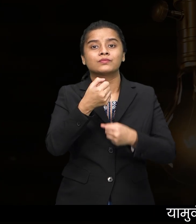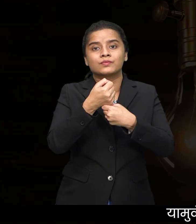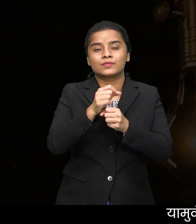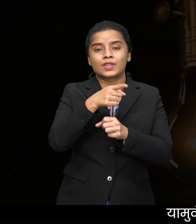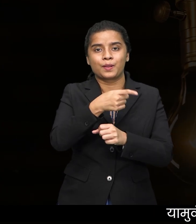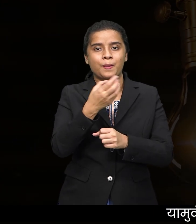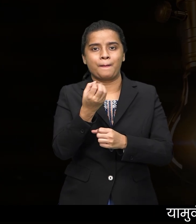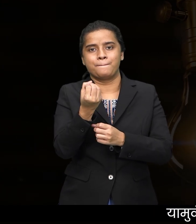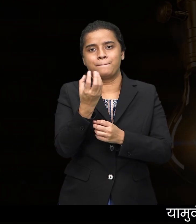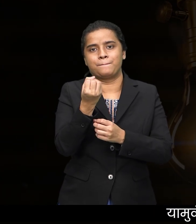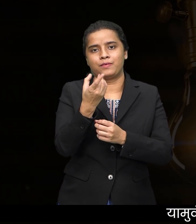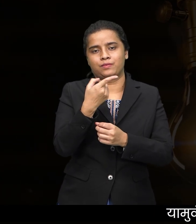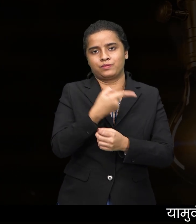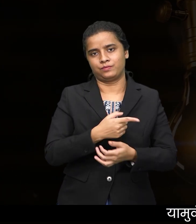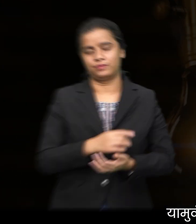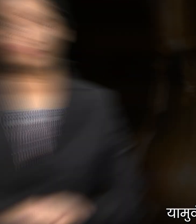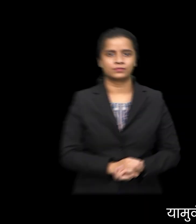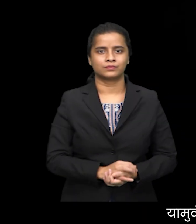यामुळे दिवा चमकतो.